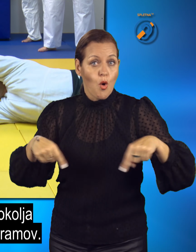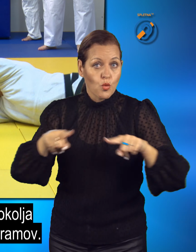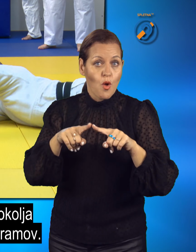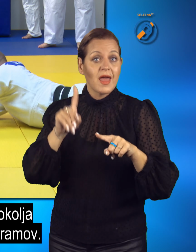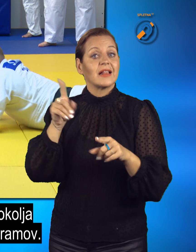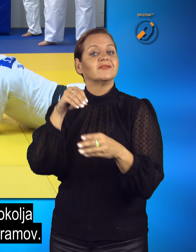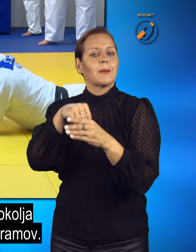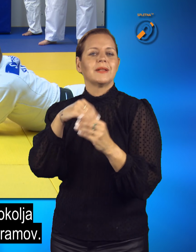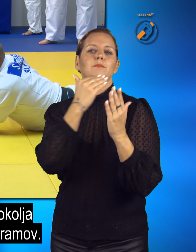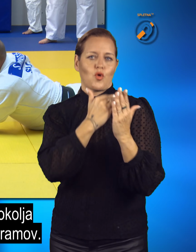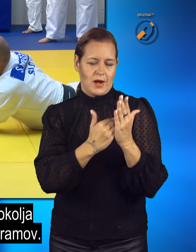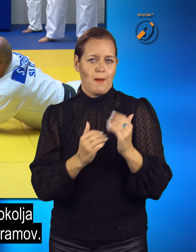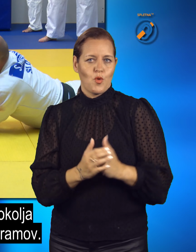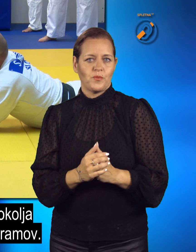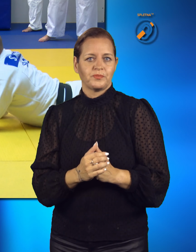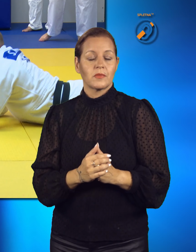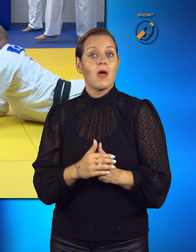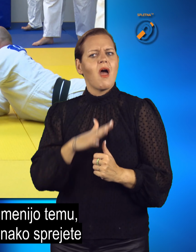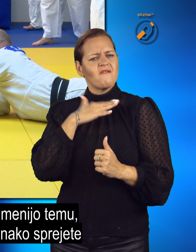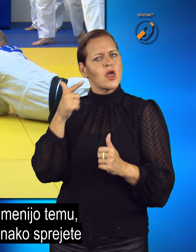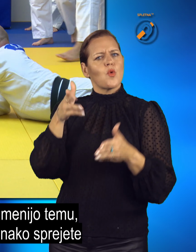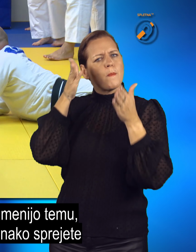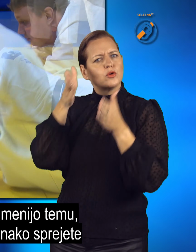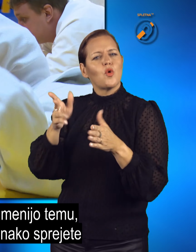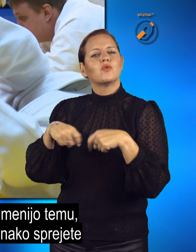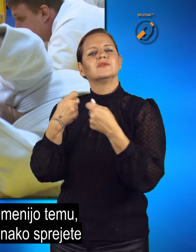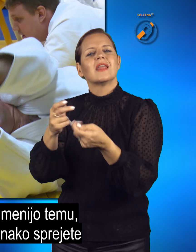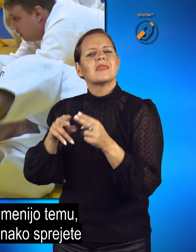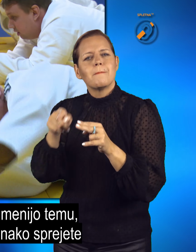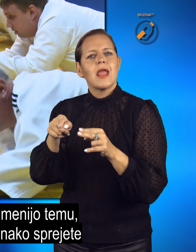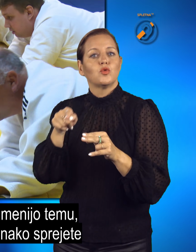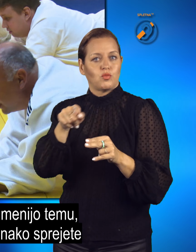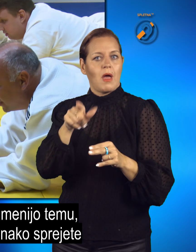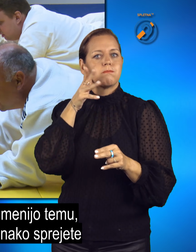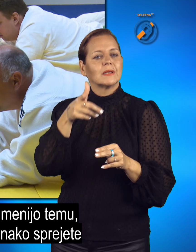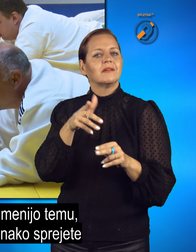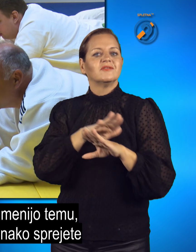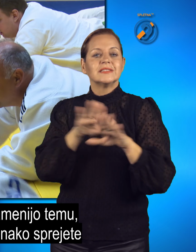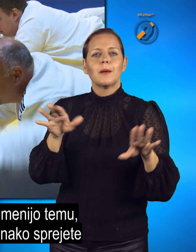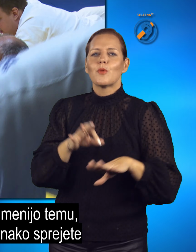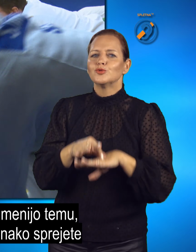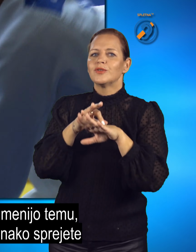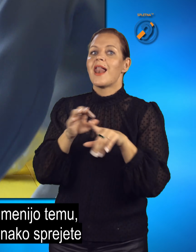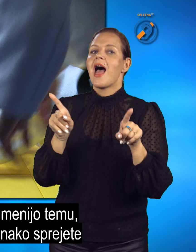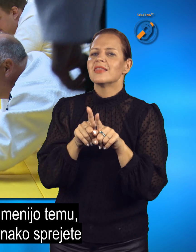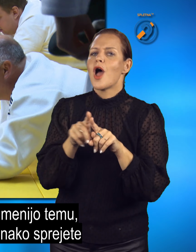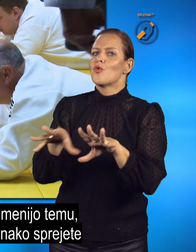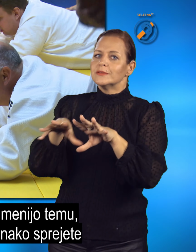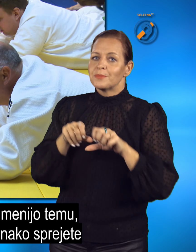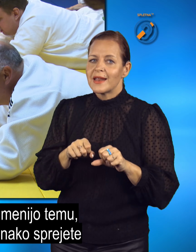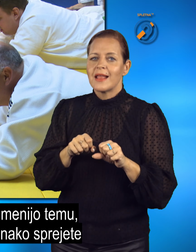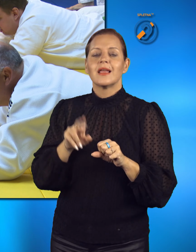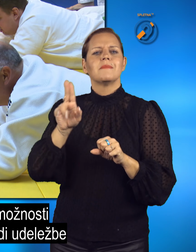prilagoditve okolja in vsebin programov. Veliko pozornosti namenijo temu, da bi se vsi počutili